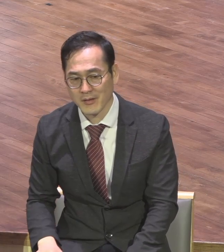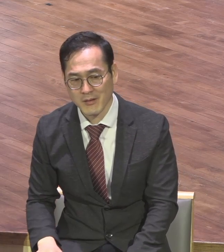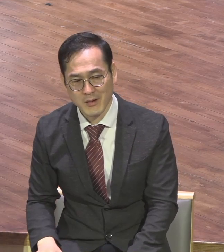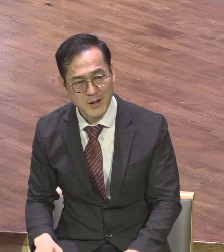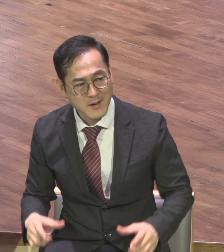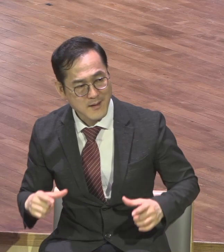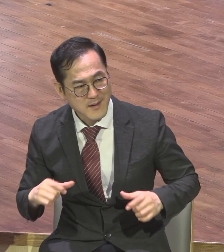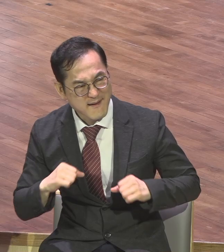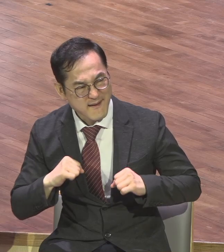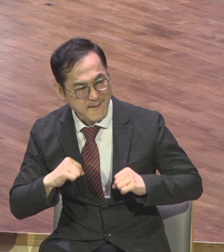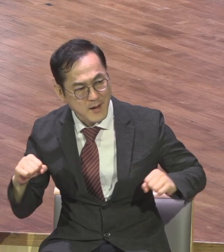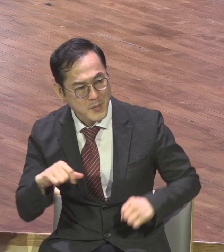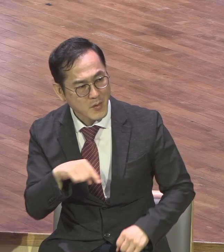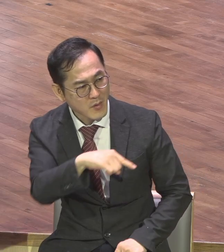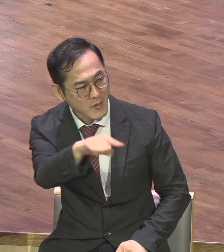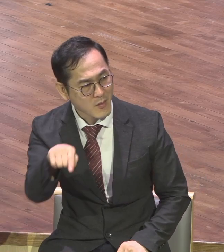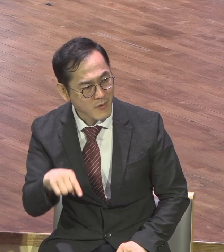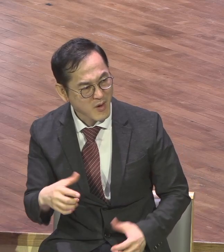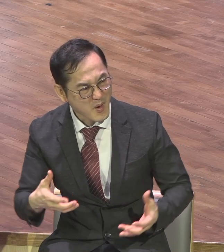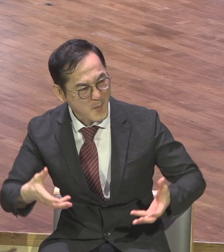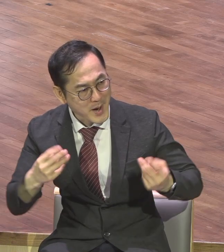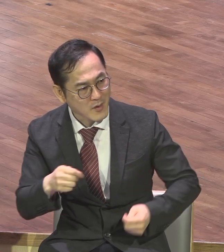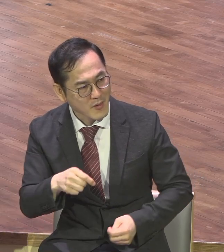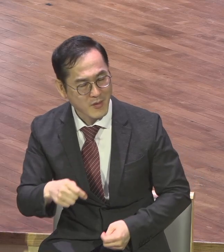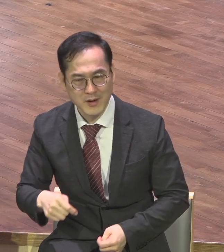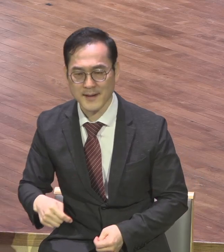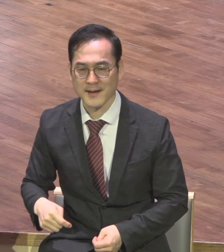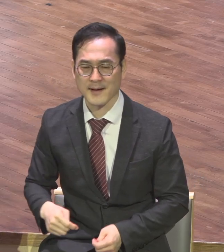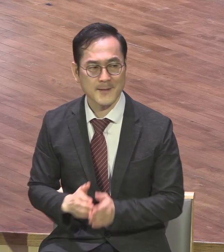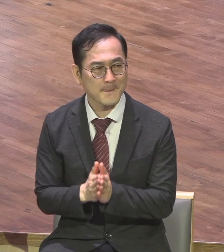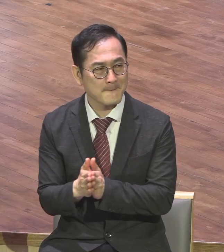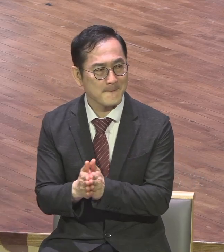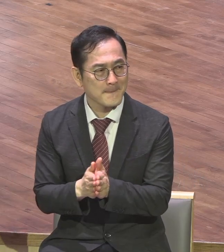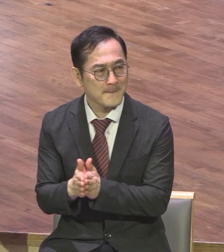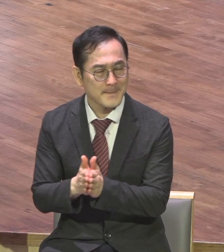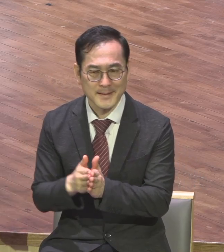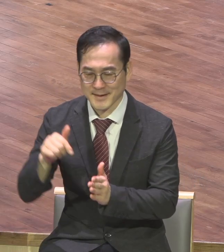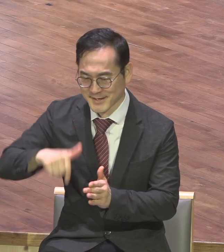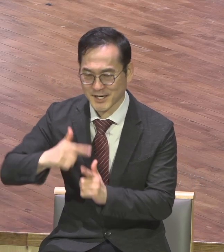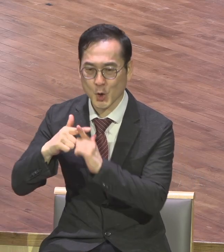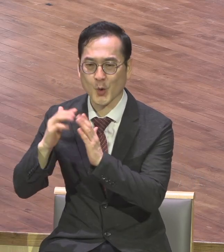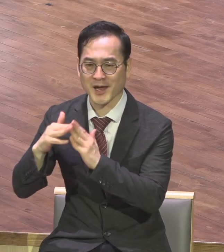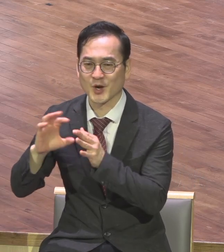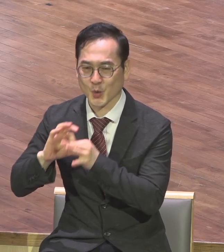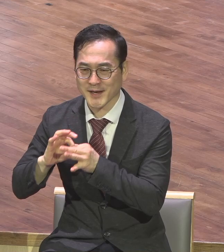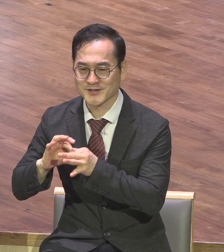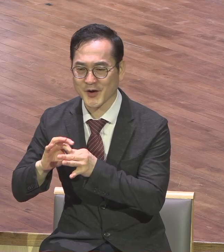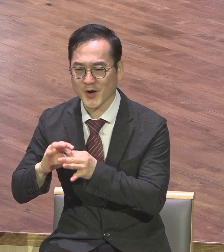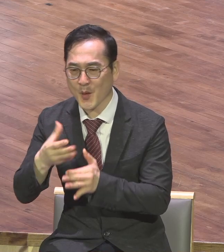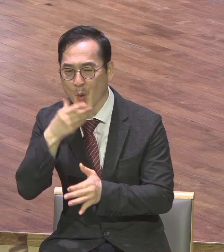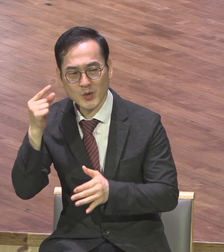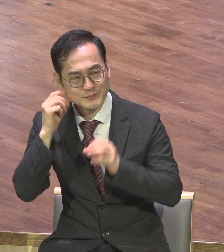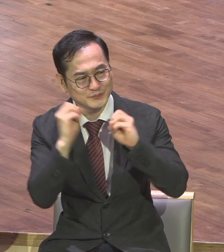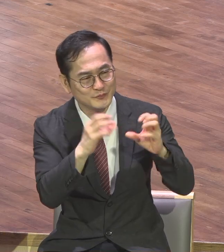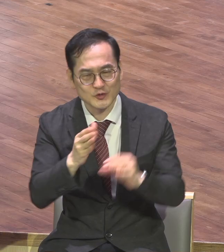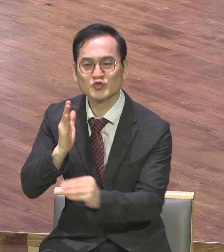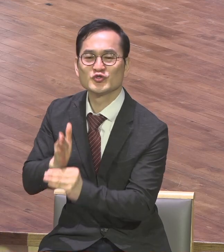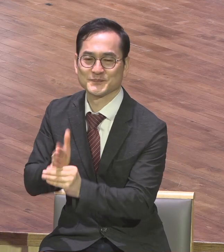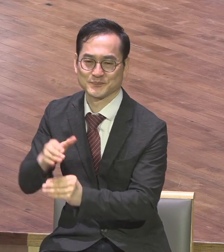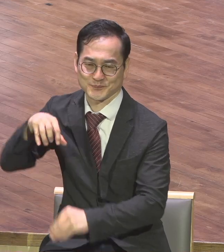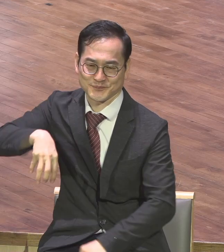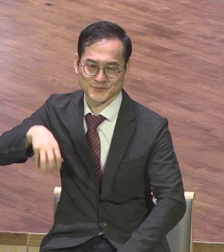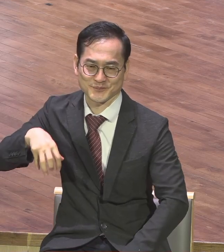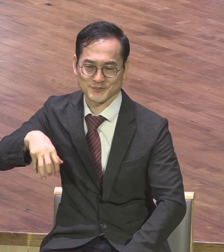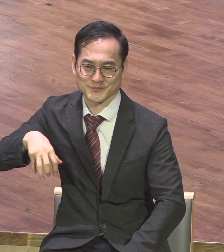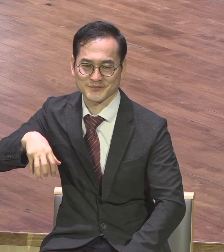왜 이러나? 하나님께서 우리 교회를 통하여 정말 교회의 모델이 되게 하시려고. 아멘. 교회는 이런